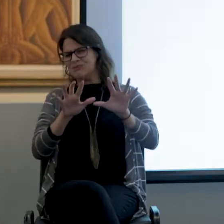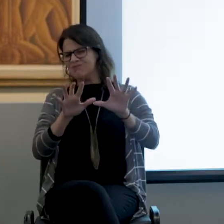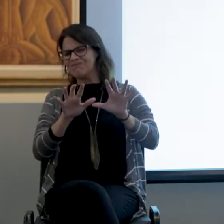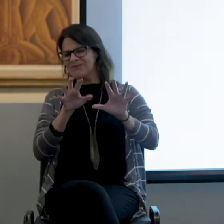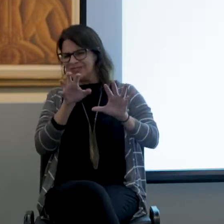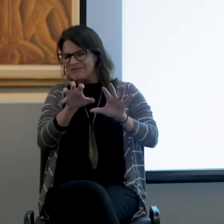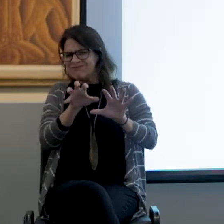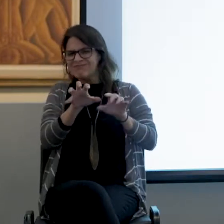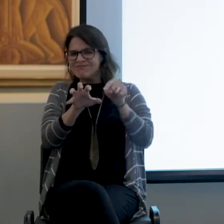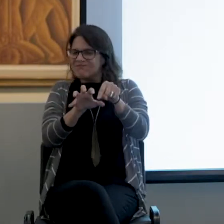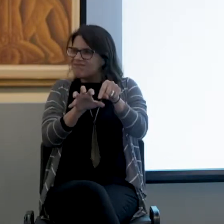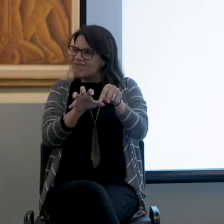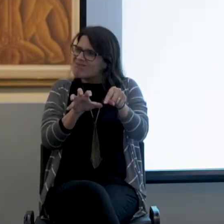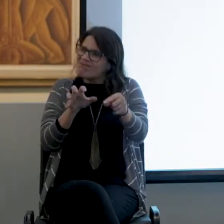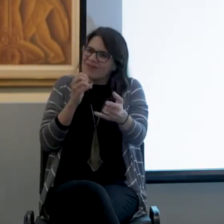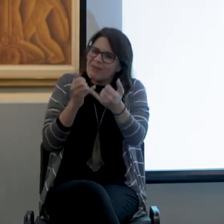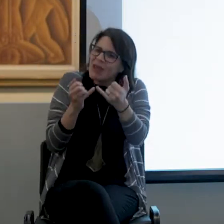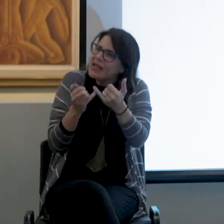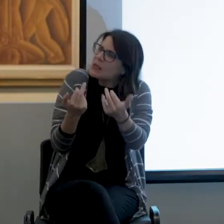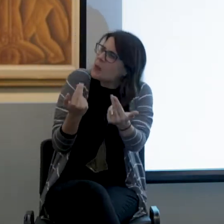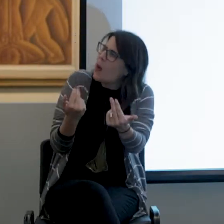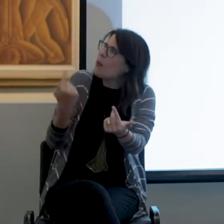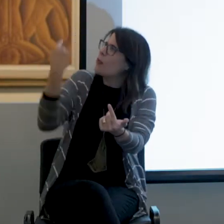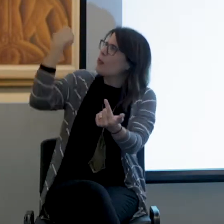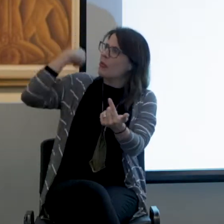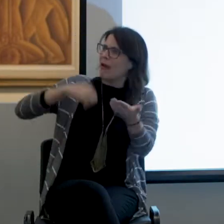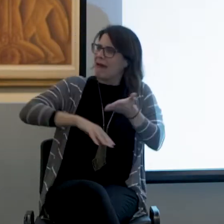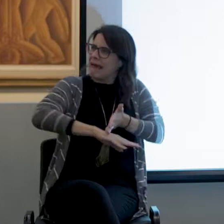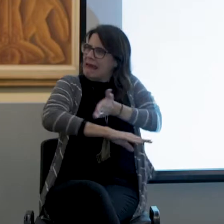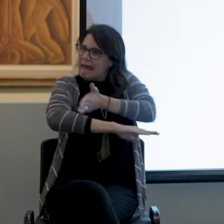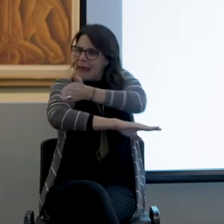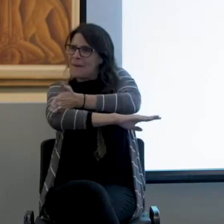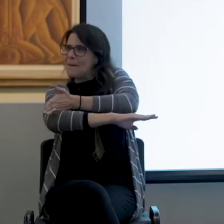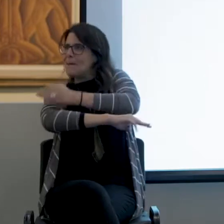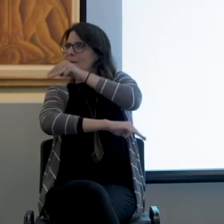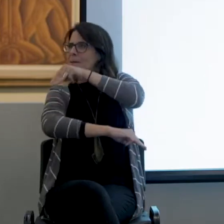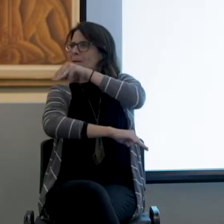medieval, até é ruim falar isso, porque a Idade Média não foi assim, desse jeito,